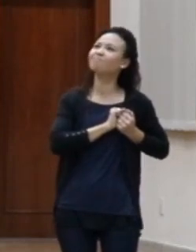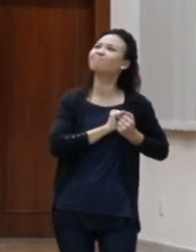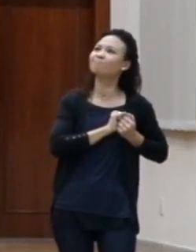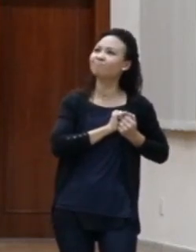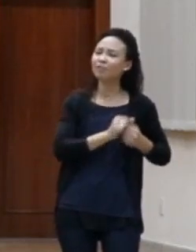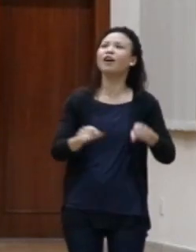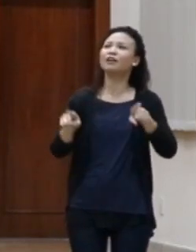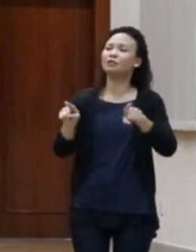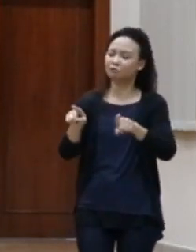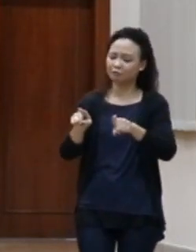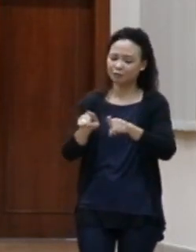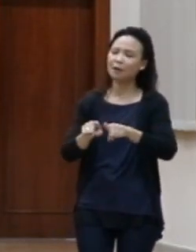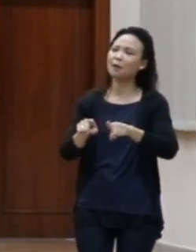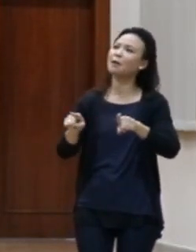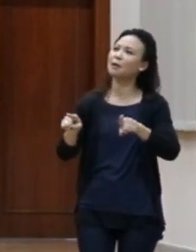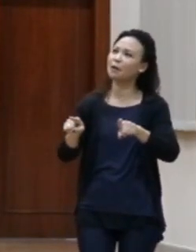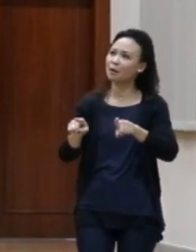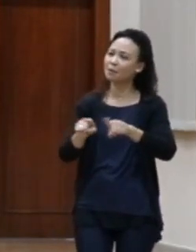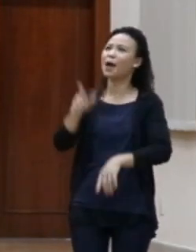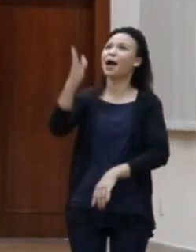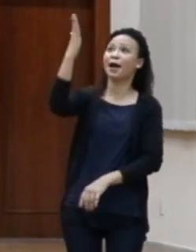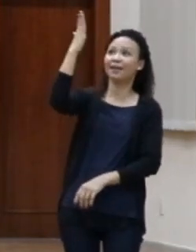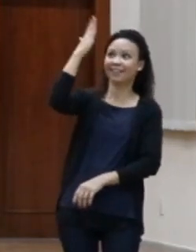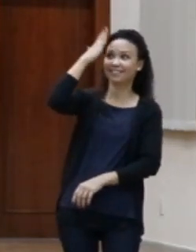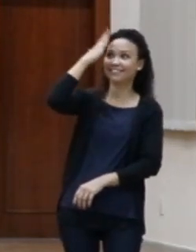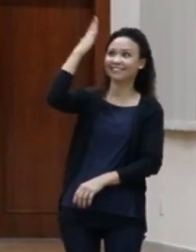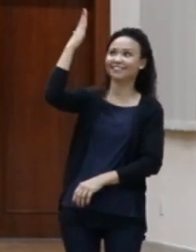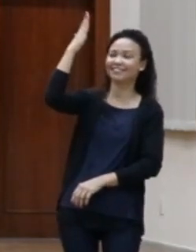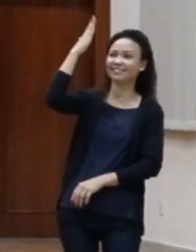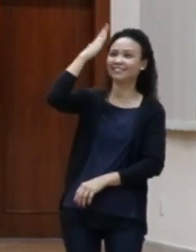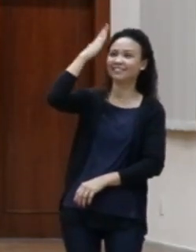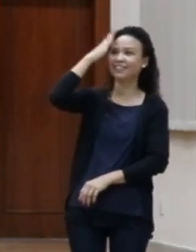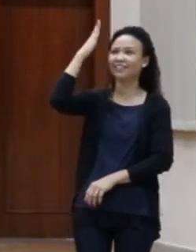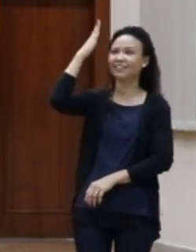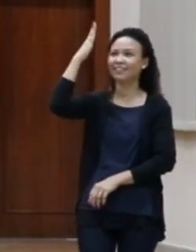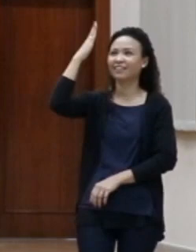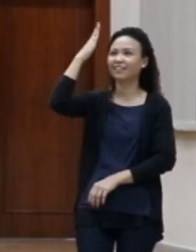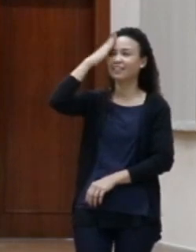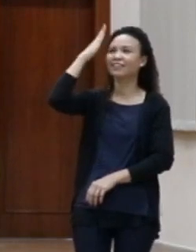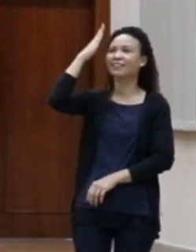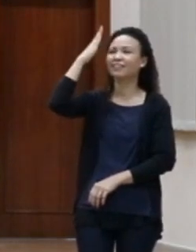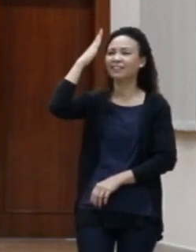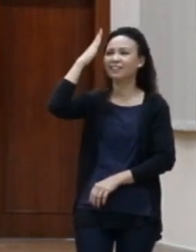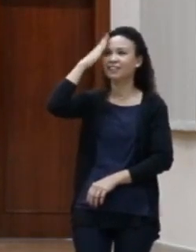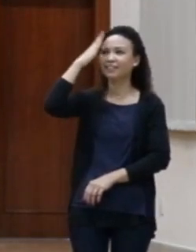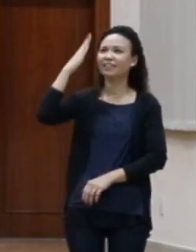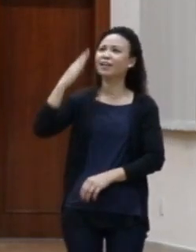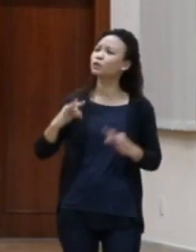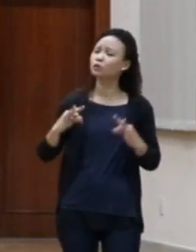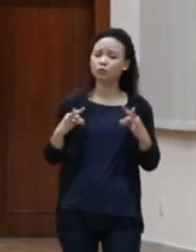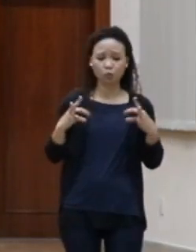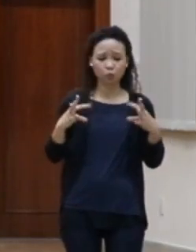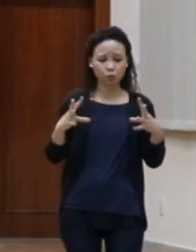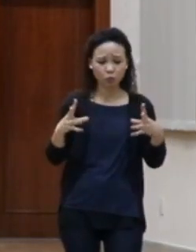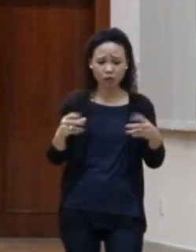Também sei que nada acontece sem a